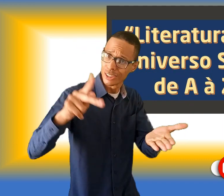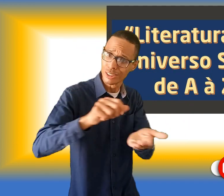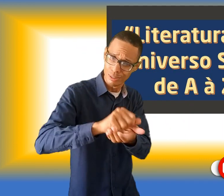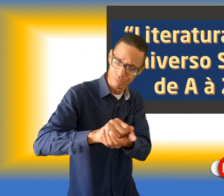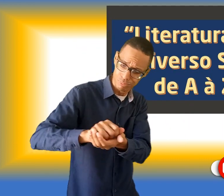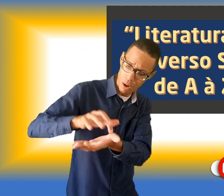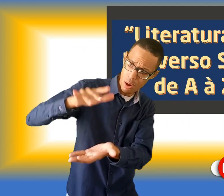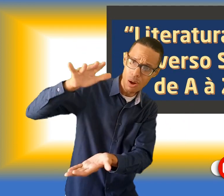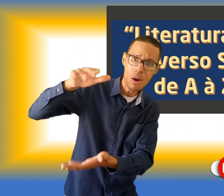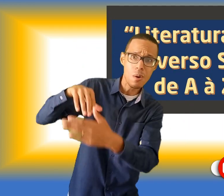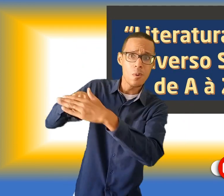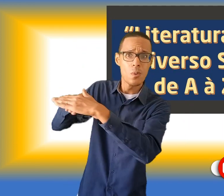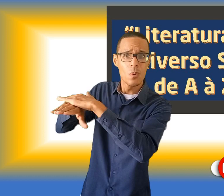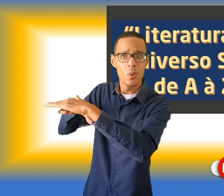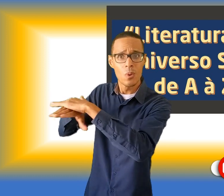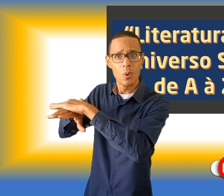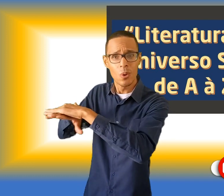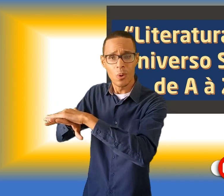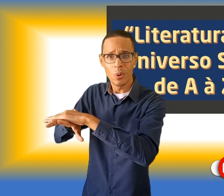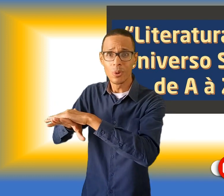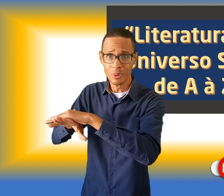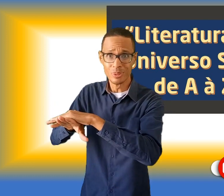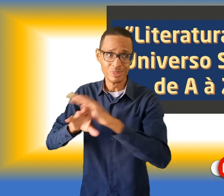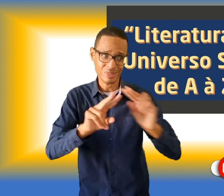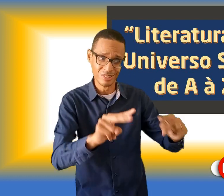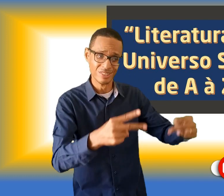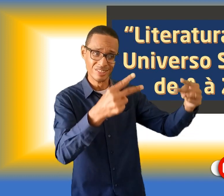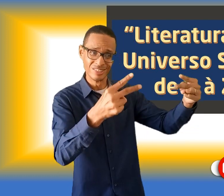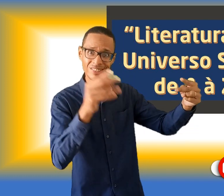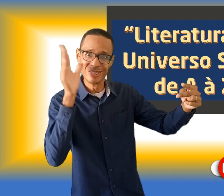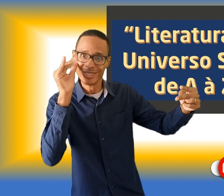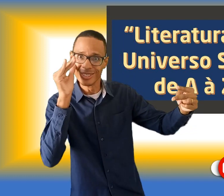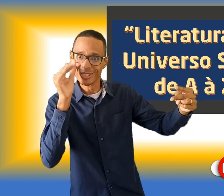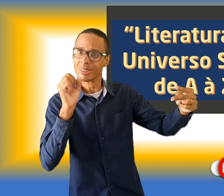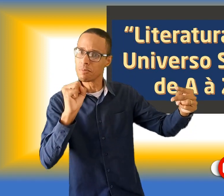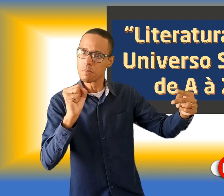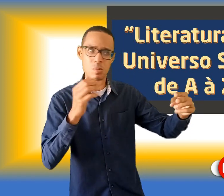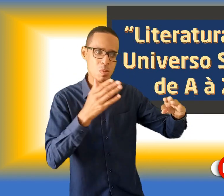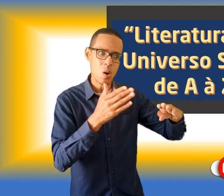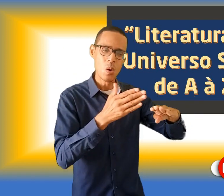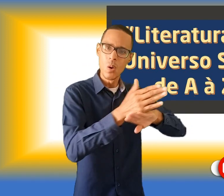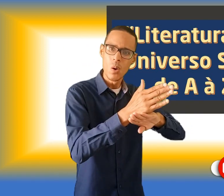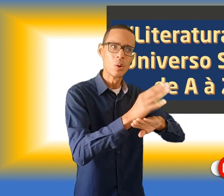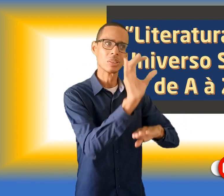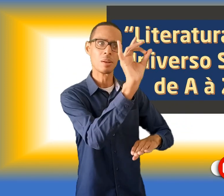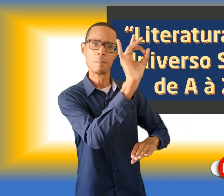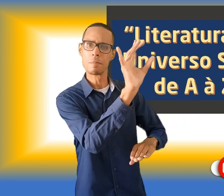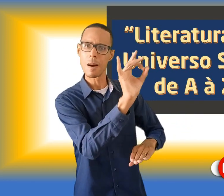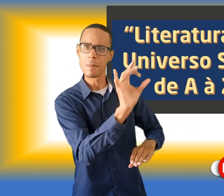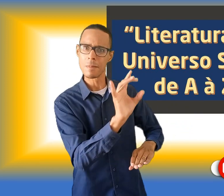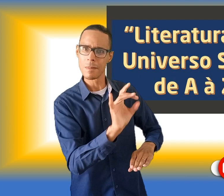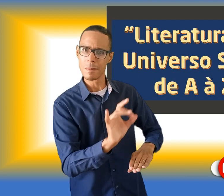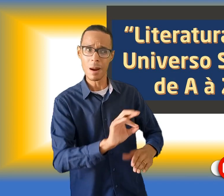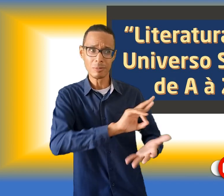sua biblioteca. Para saber mais sobre cada um, é só acessar os links que estão aqui